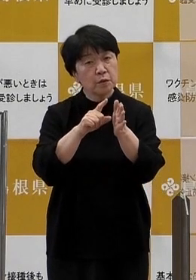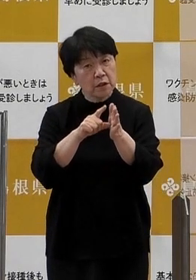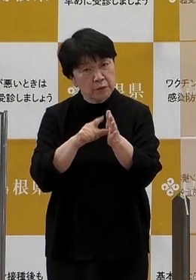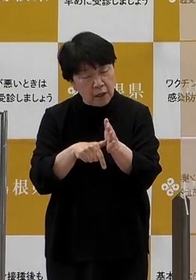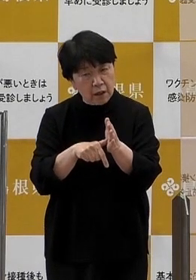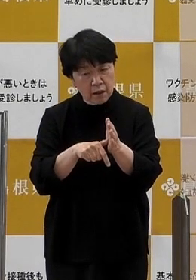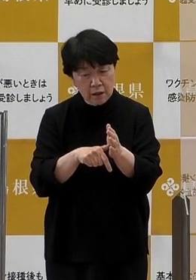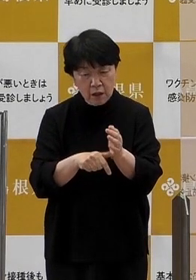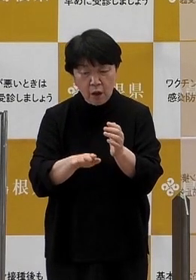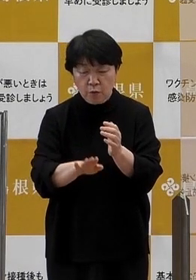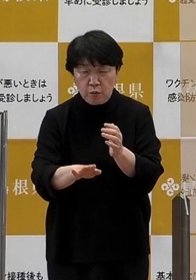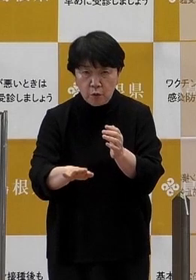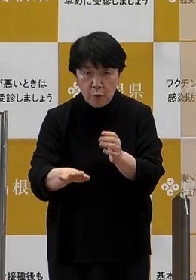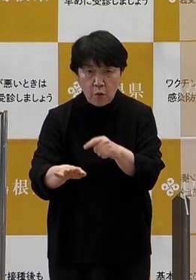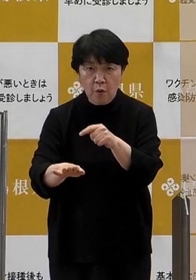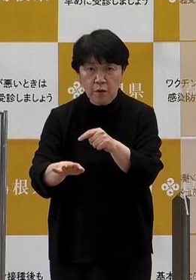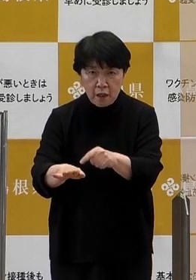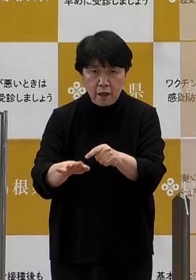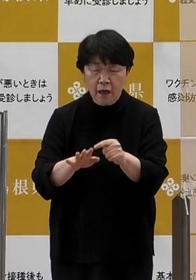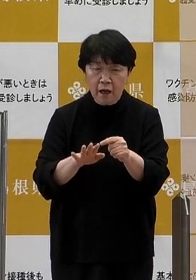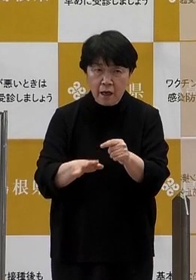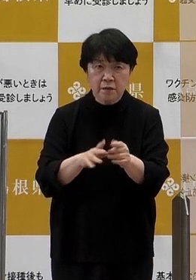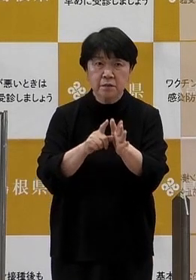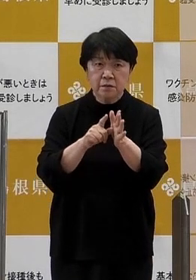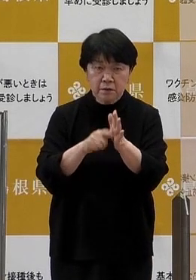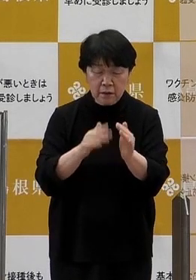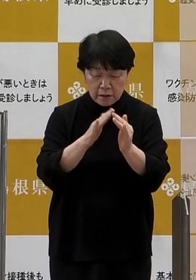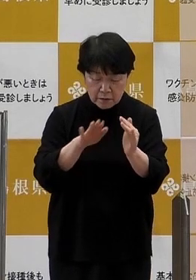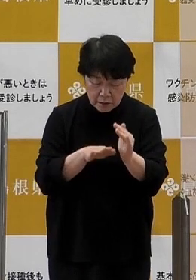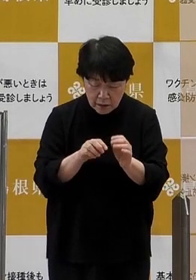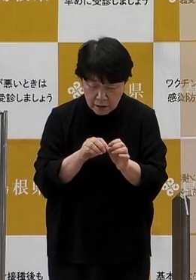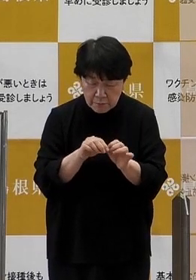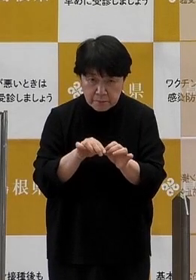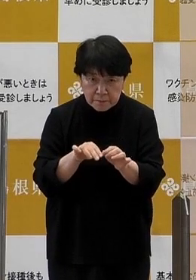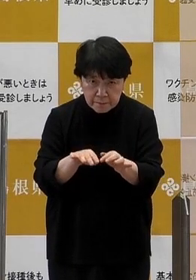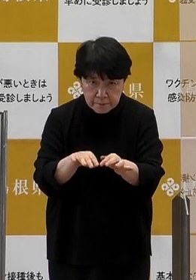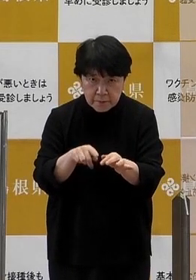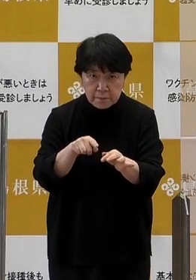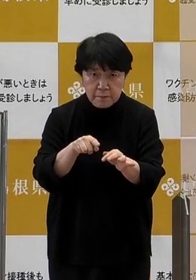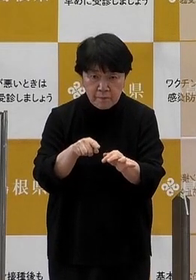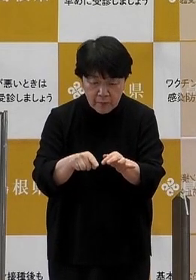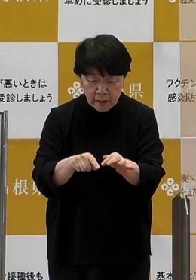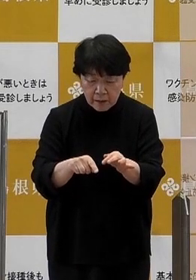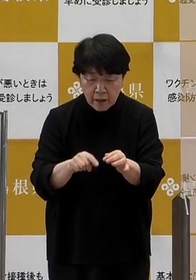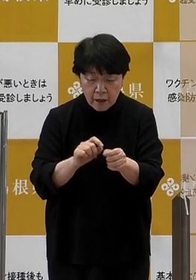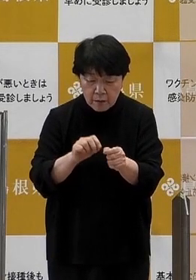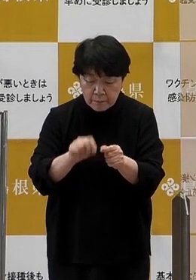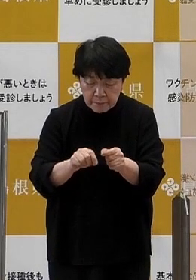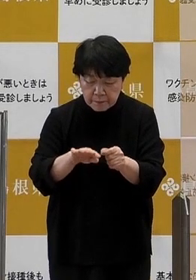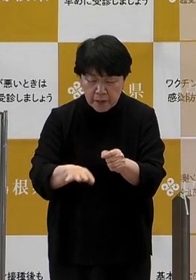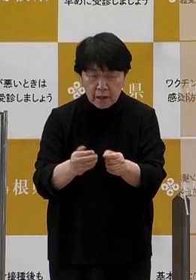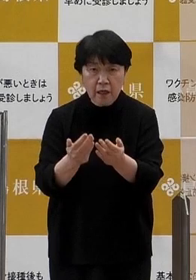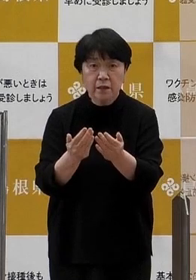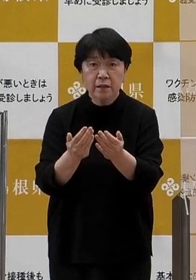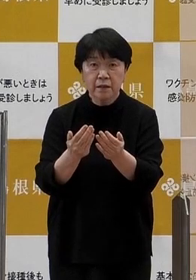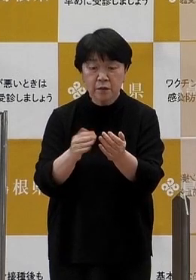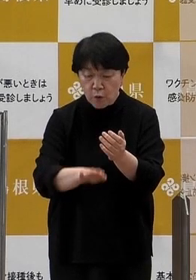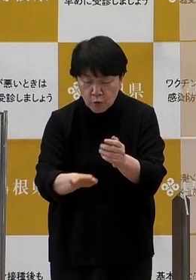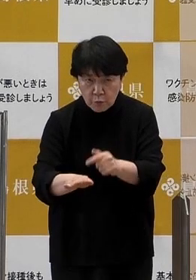がおられればそこで家庭内感染が広がって、感染されたお子さんが学校に来られるというのはここまでは避けられ